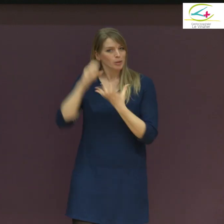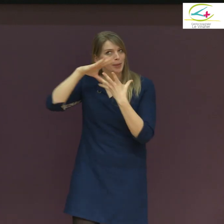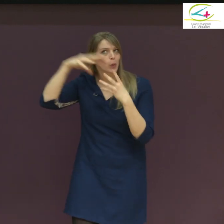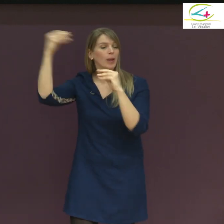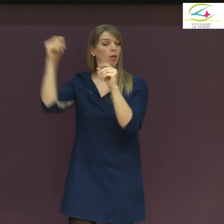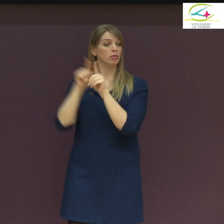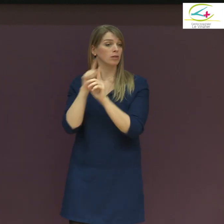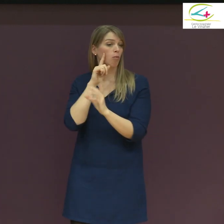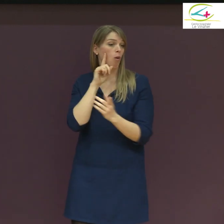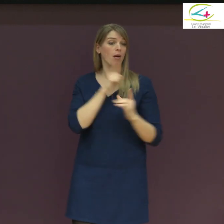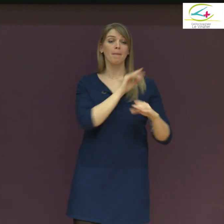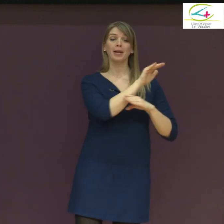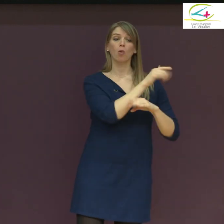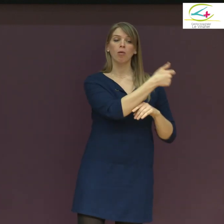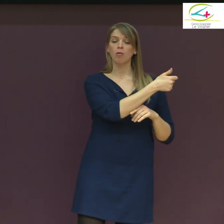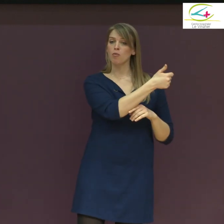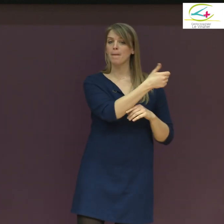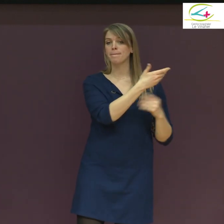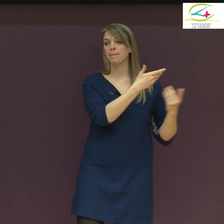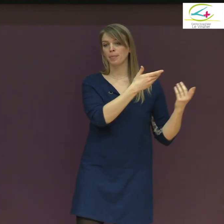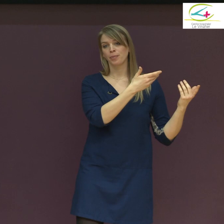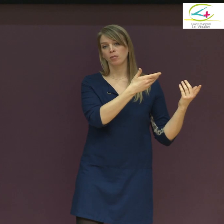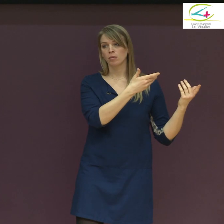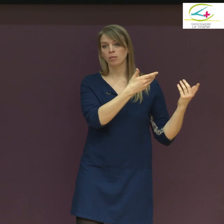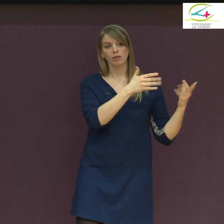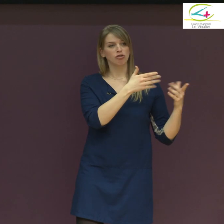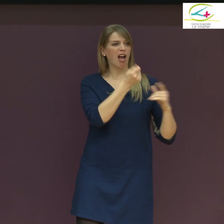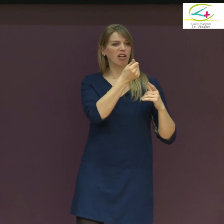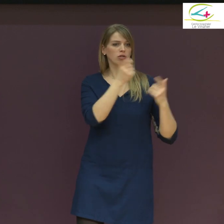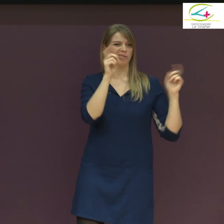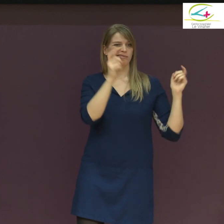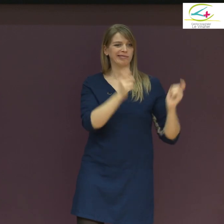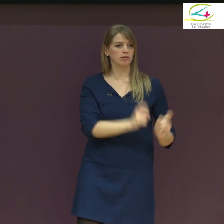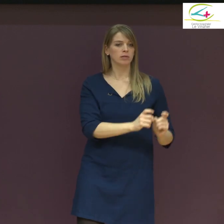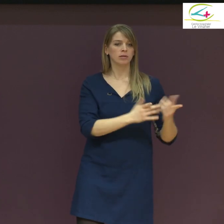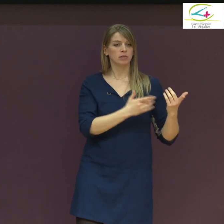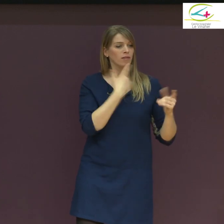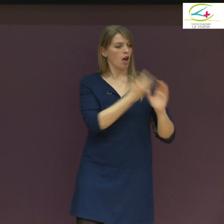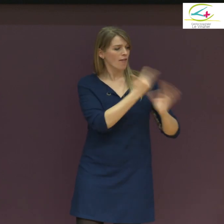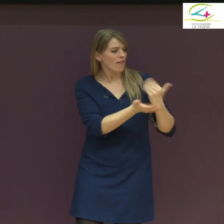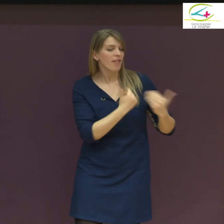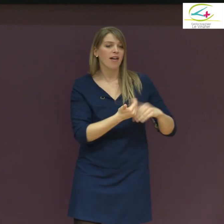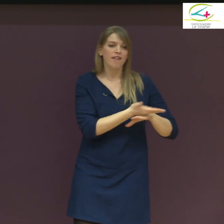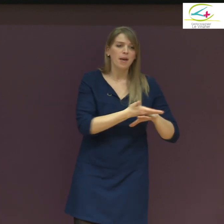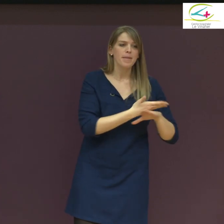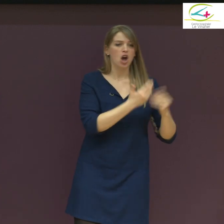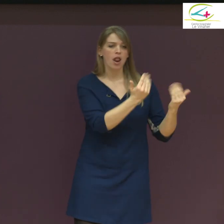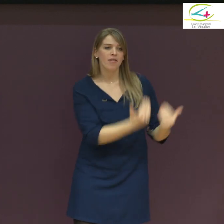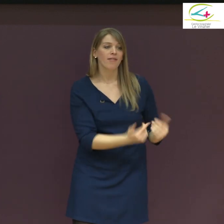spirituelle, parce que lui, mon patron, avait sacrifié, et il y avait déjà des restrictions budgétaires, un certain nombre d'infirmières pour avoir un